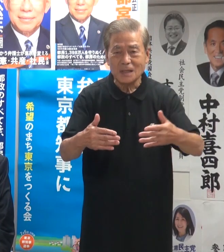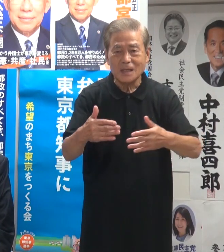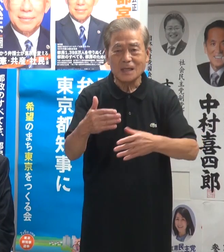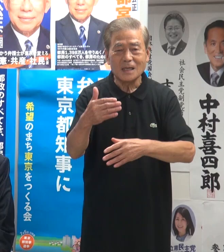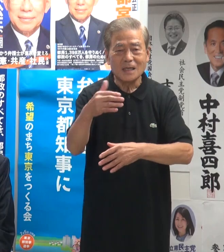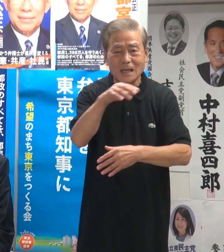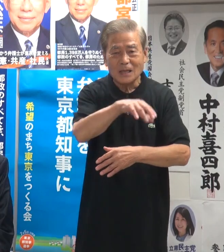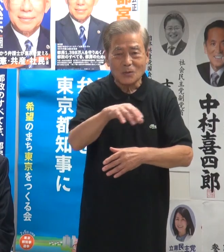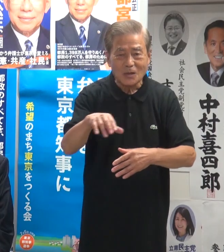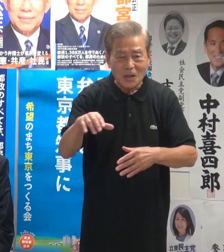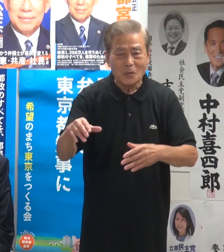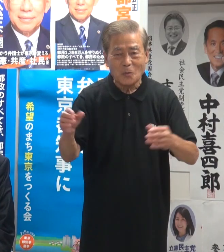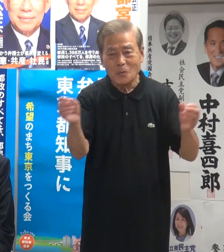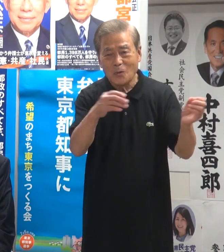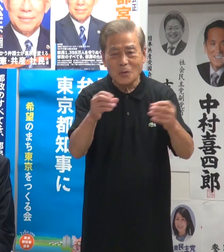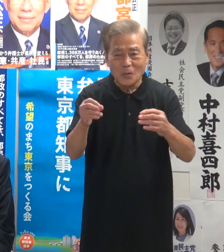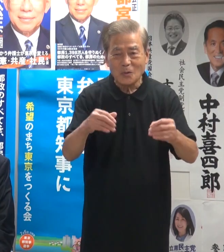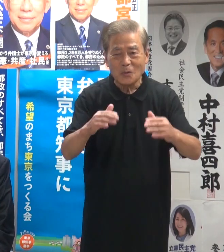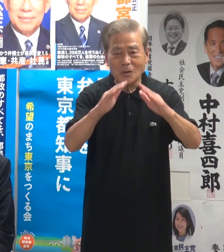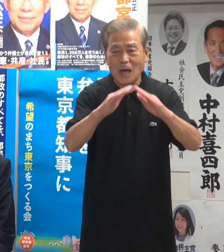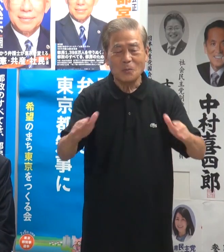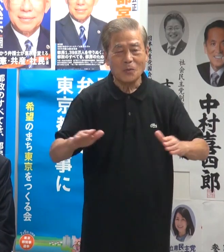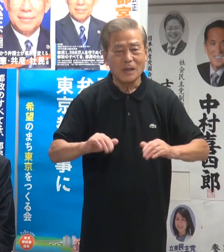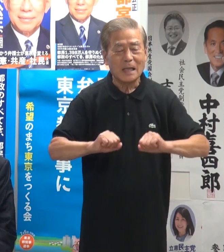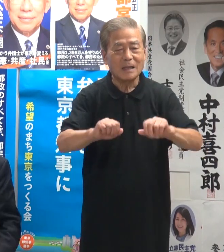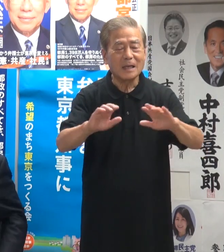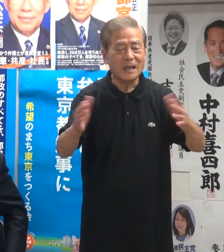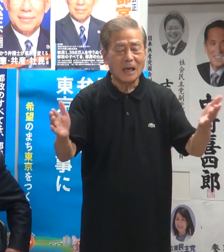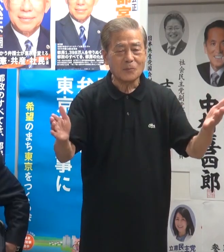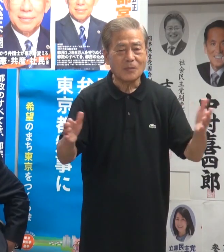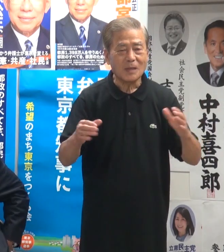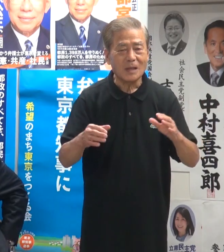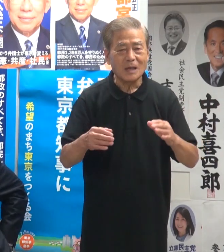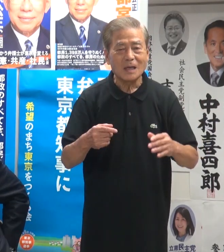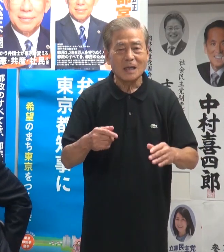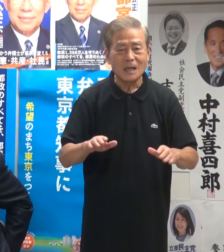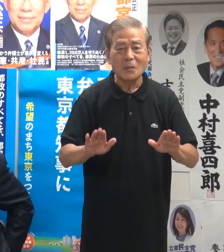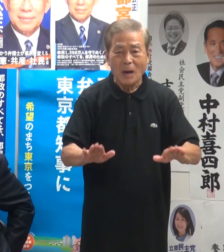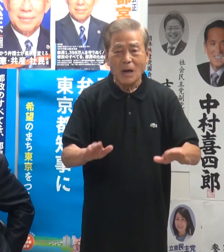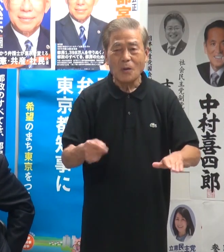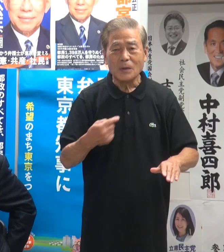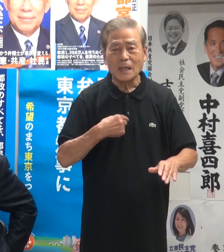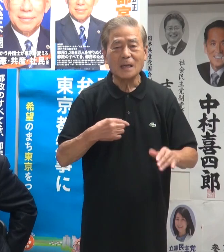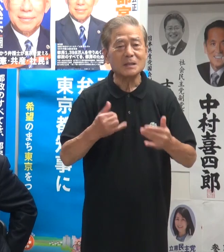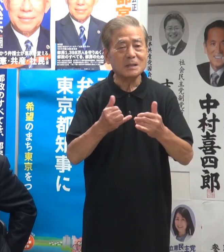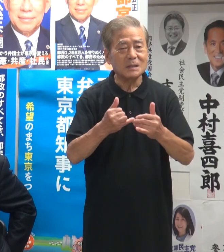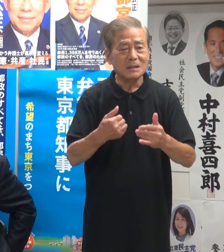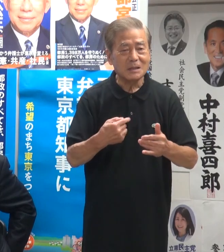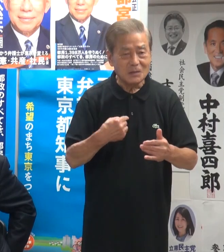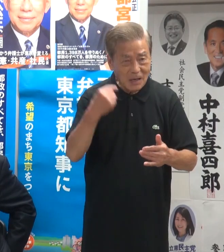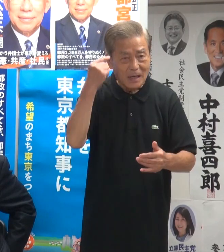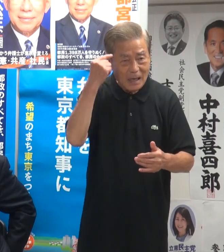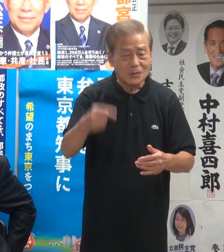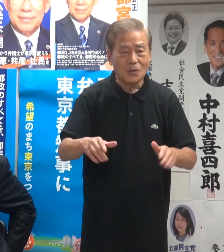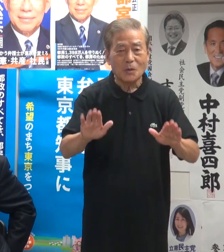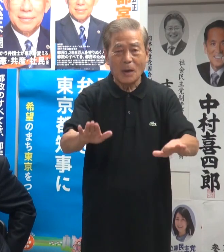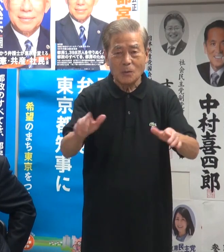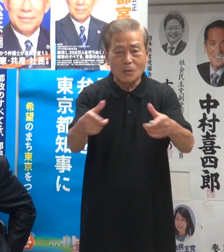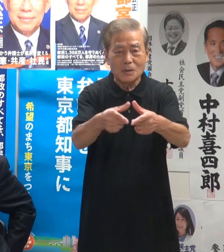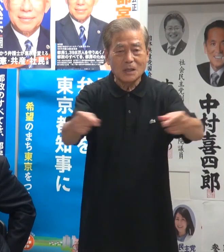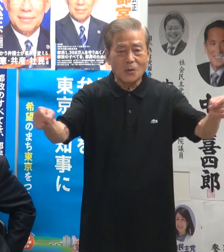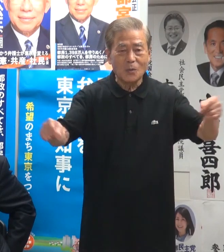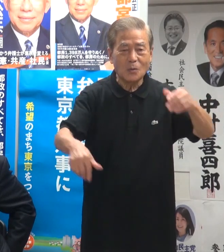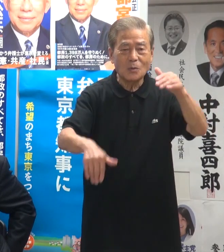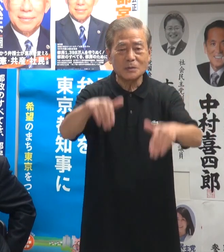識をしていただいてたらと思います。でそれは私は日本の選挙運動のあり方をの